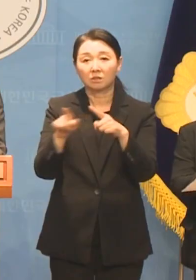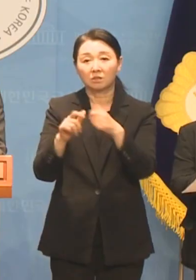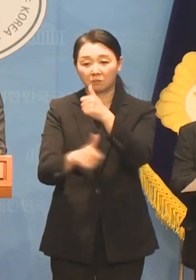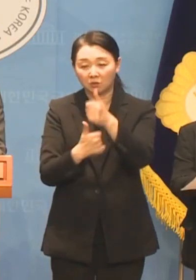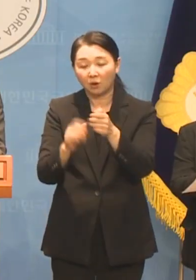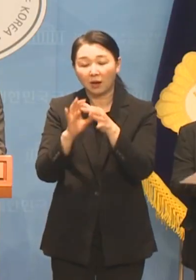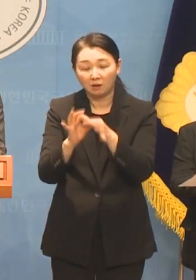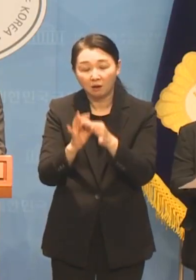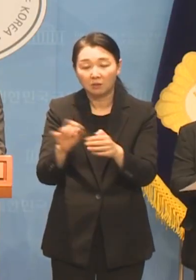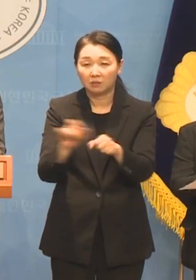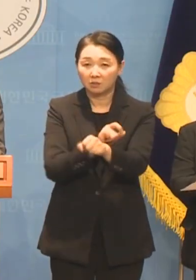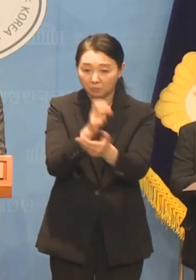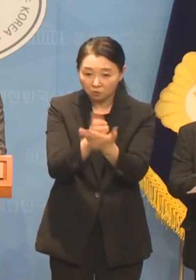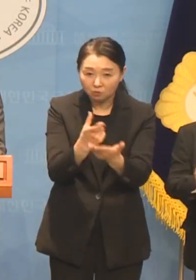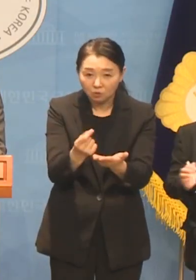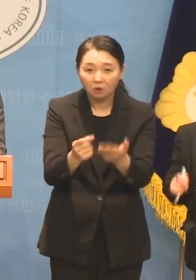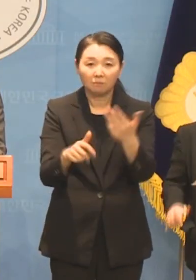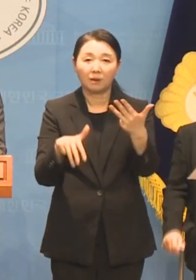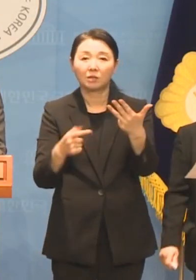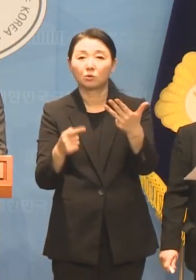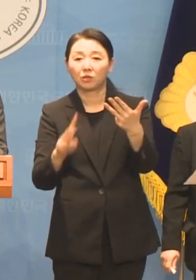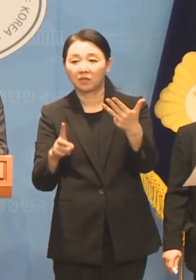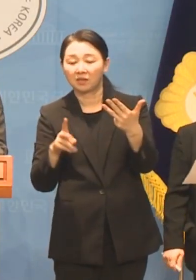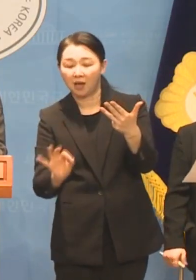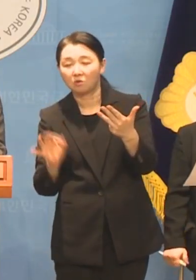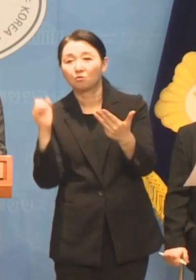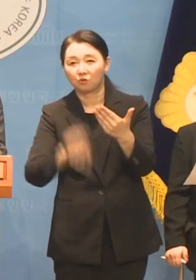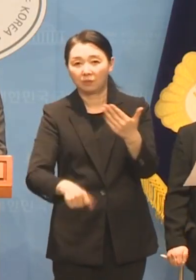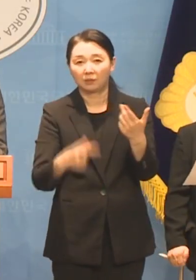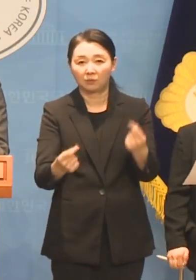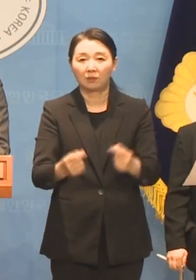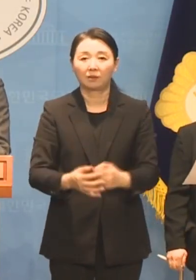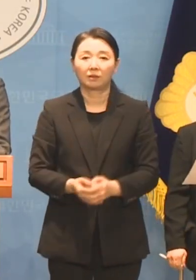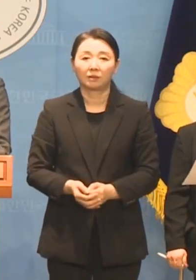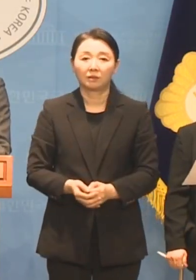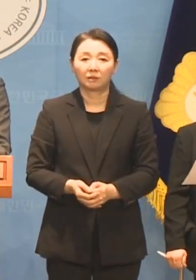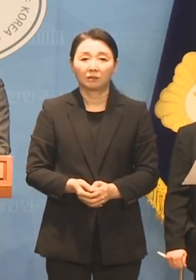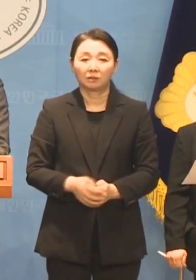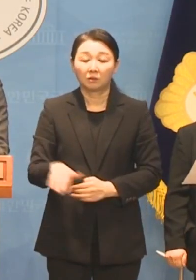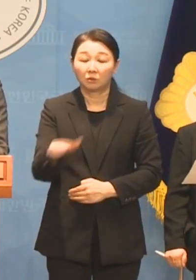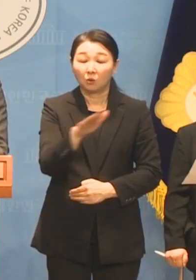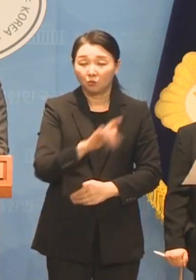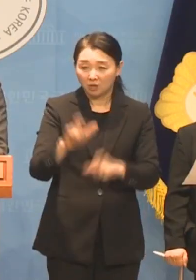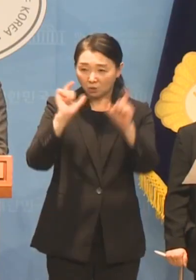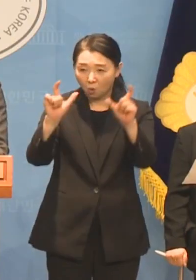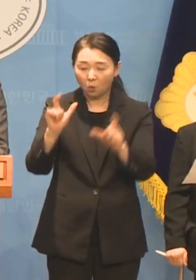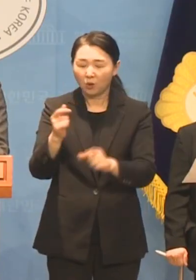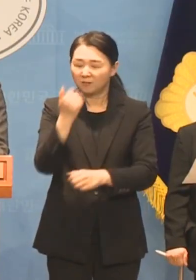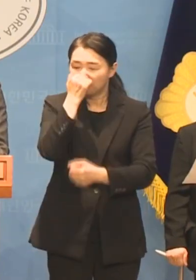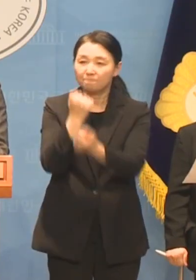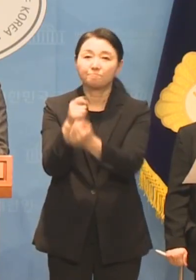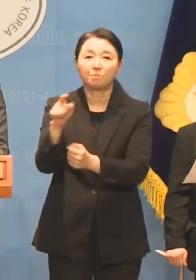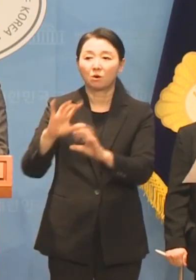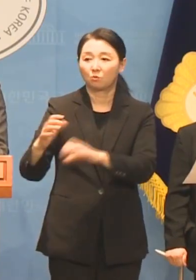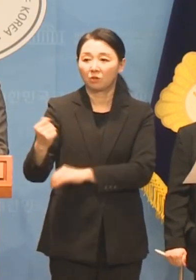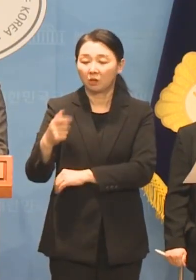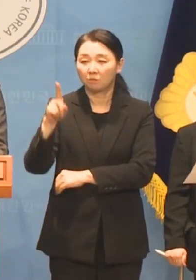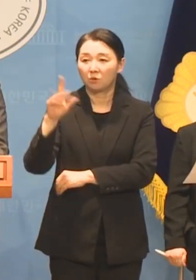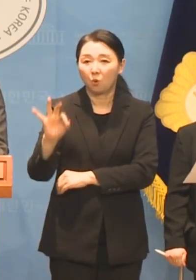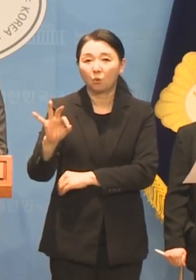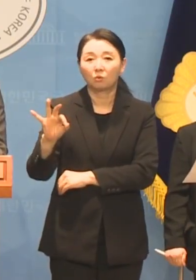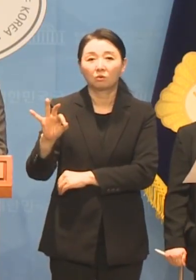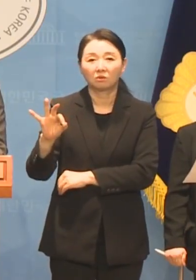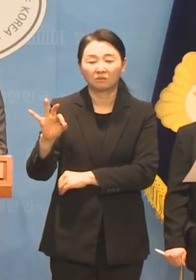관한 특별구정 제8조 제2항을 위반한 것입니다. 또한 저희의 경고에도 아랑곳하지 않고 국민의힘 홍준표